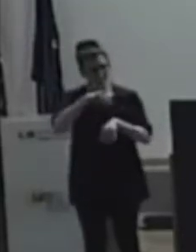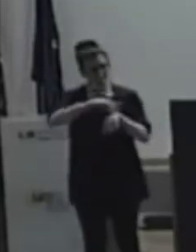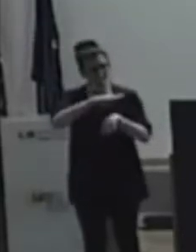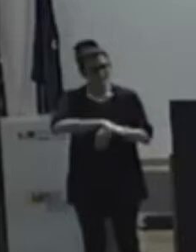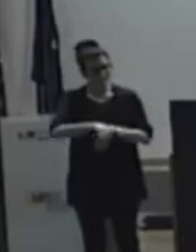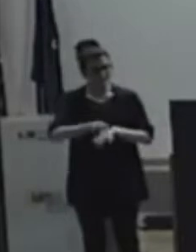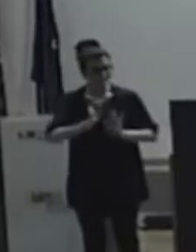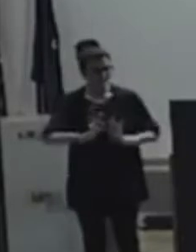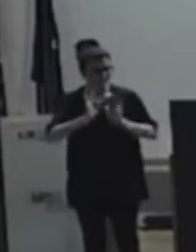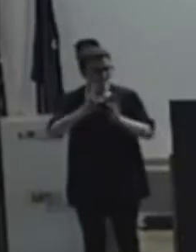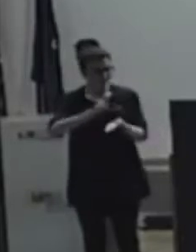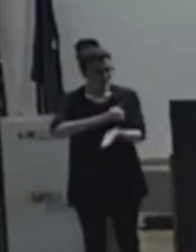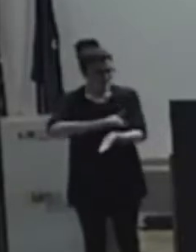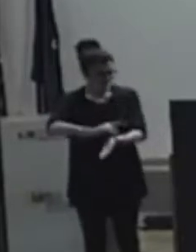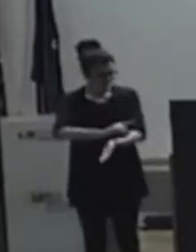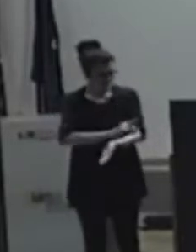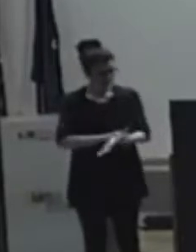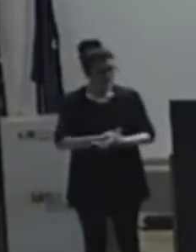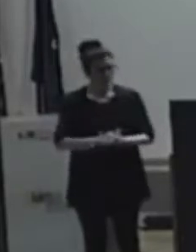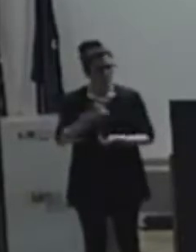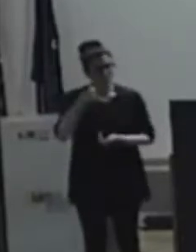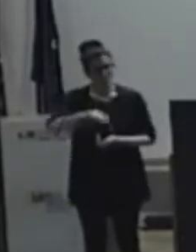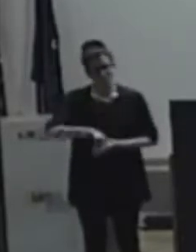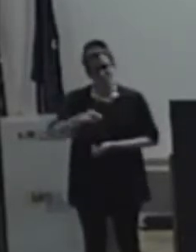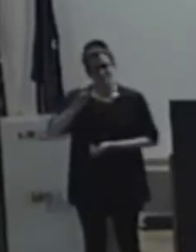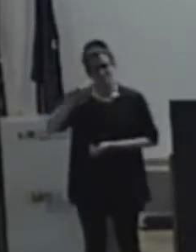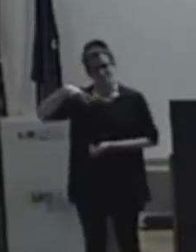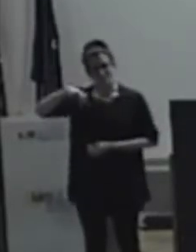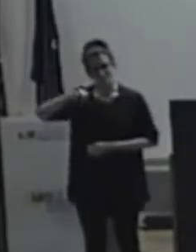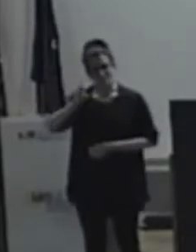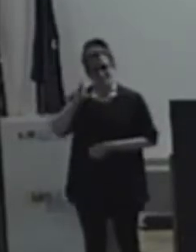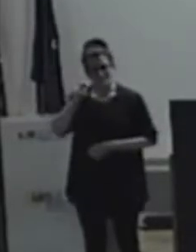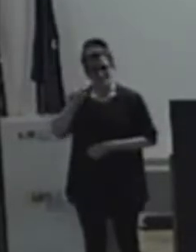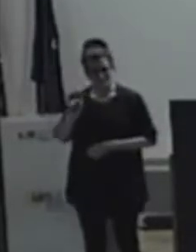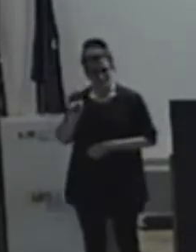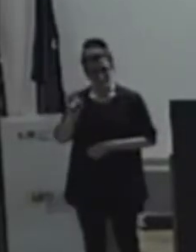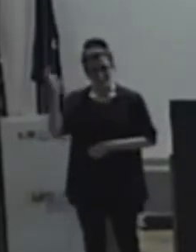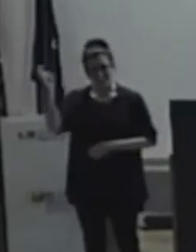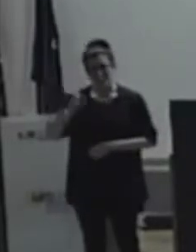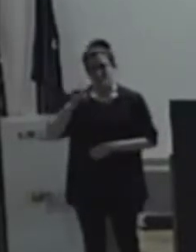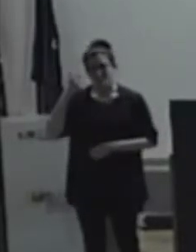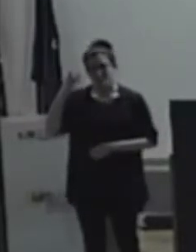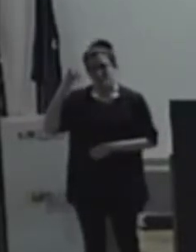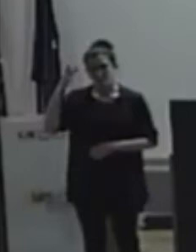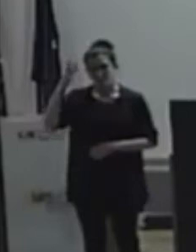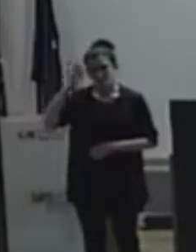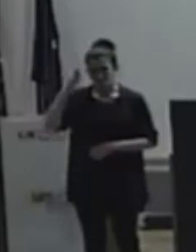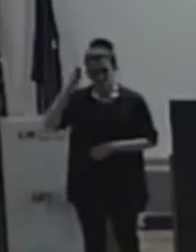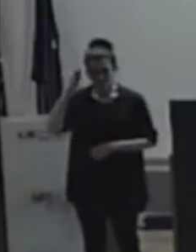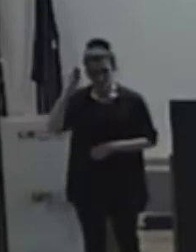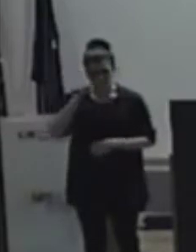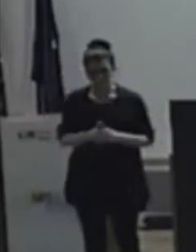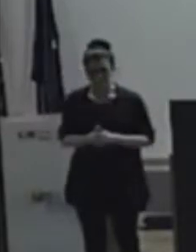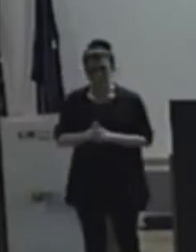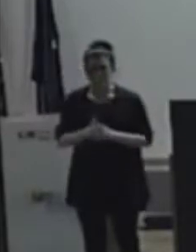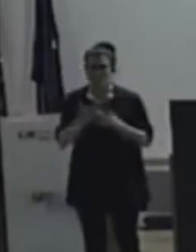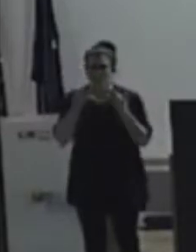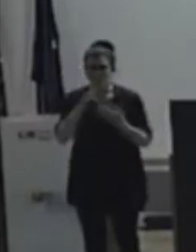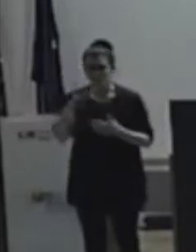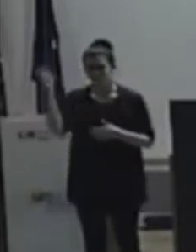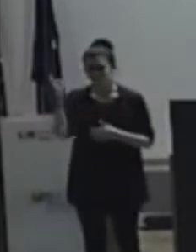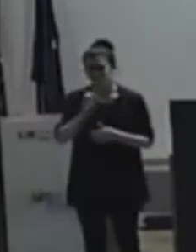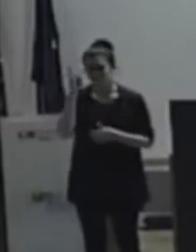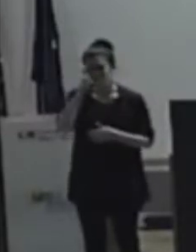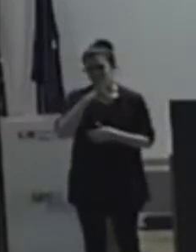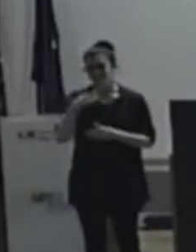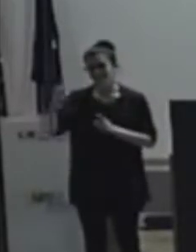diabetes. E Iñaki nos acompaña desde Navarra. Muchas gracias, qué paliza te damos llamándote a Madrid cada 2 por